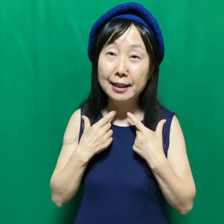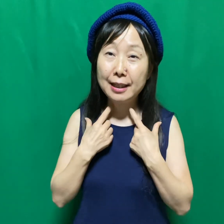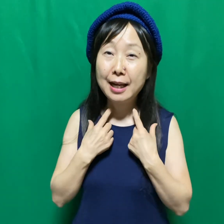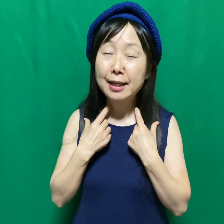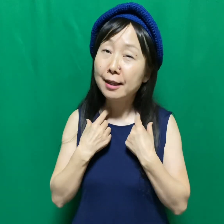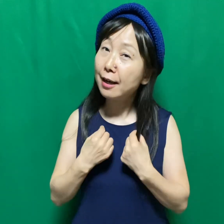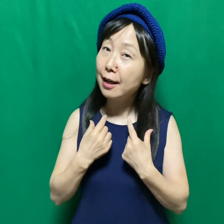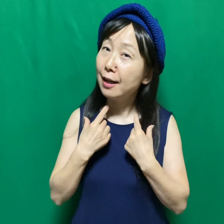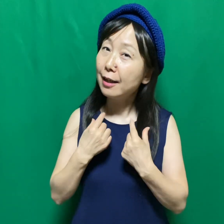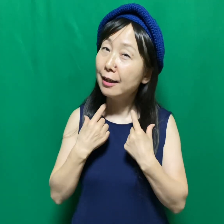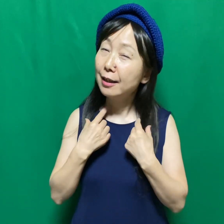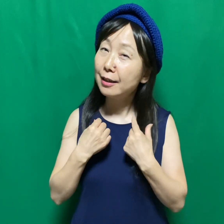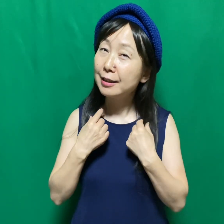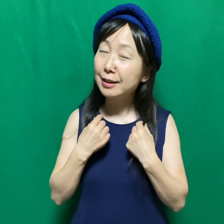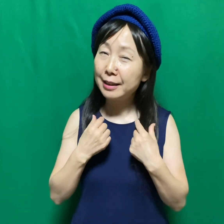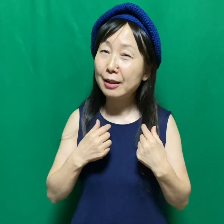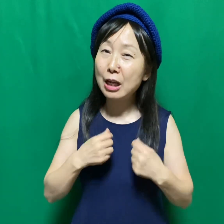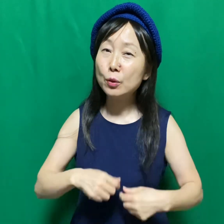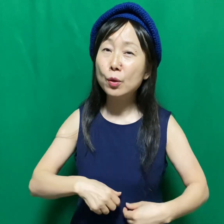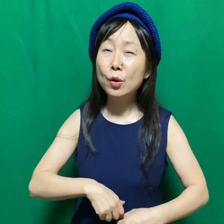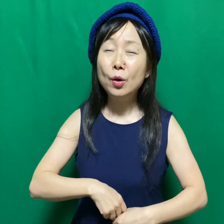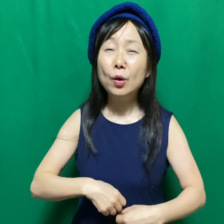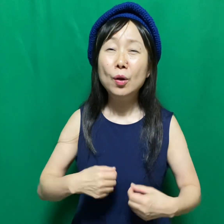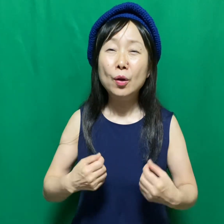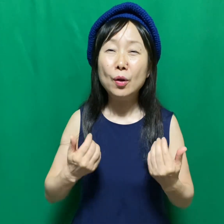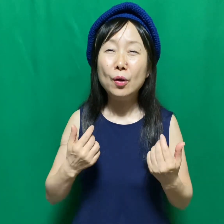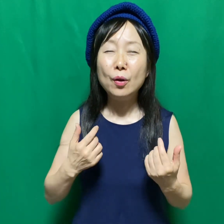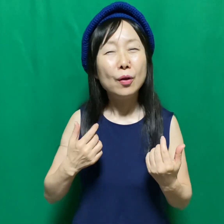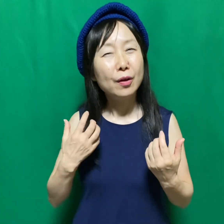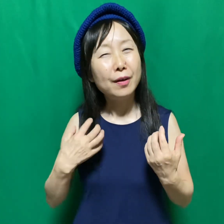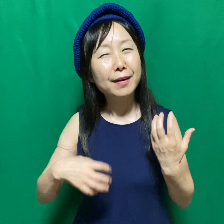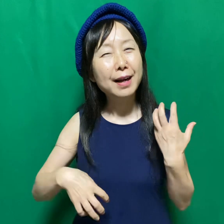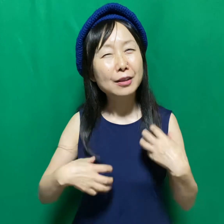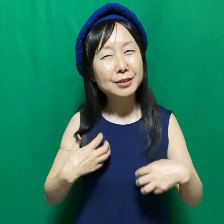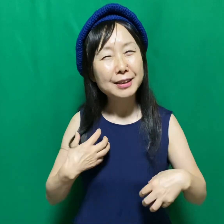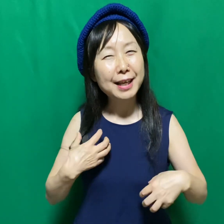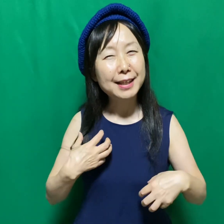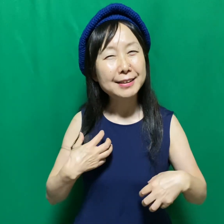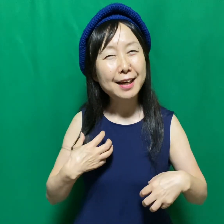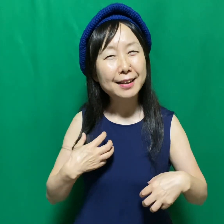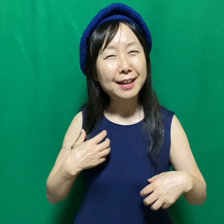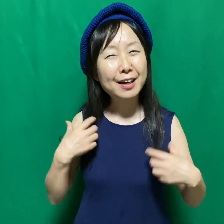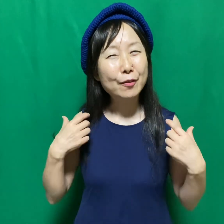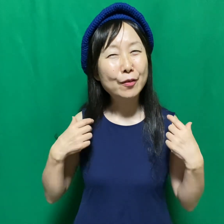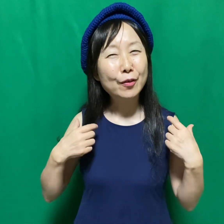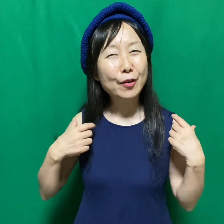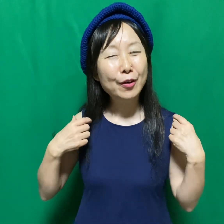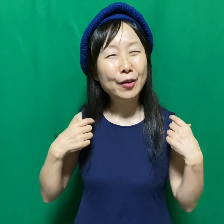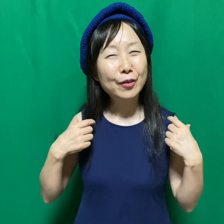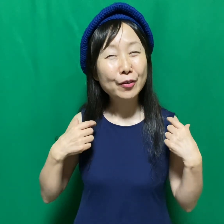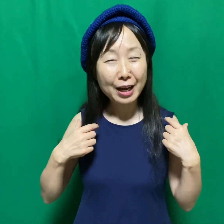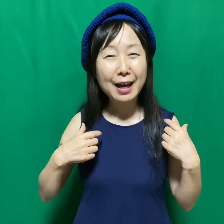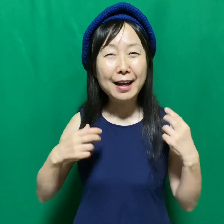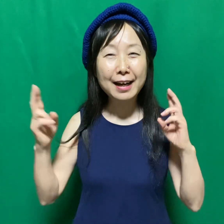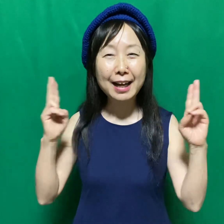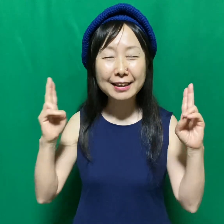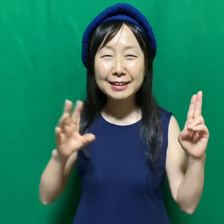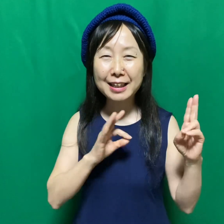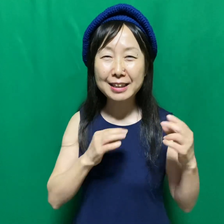ハイカラー、なんですかね、あの、学生さんがこう、とか、会社員さん